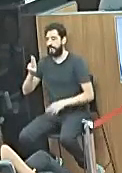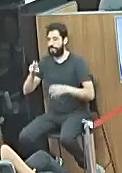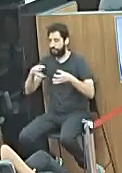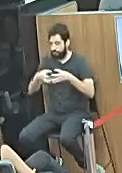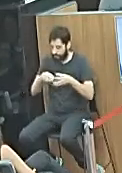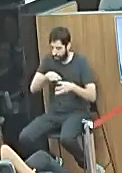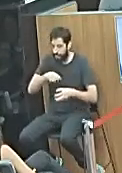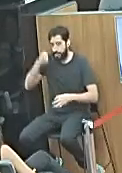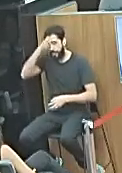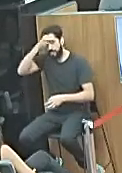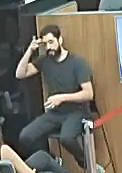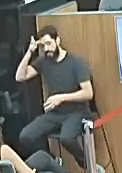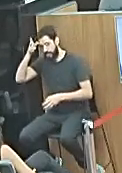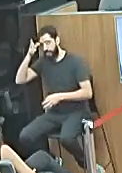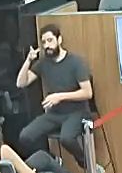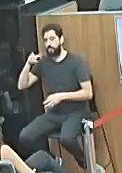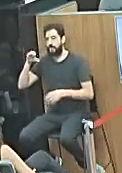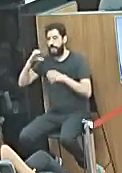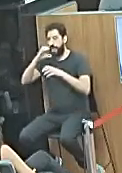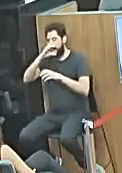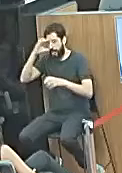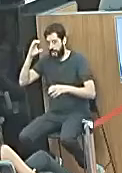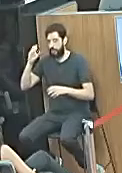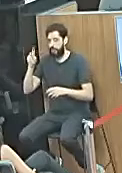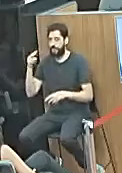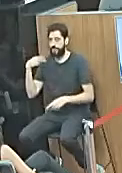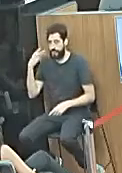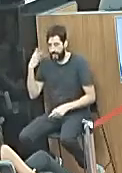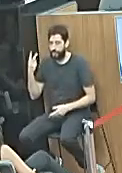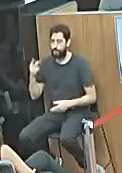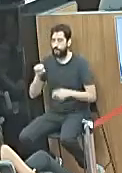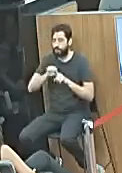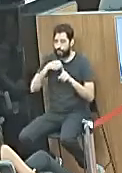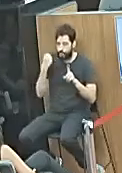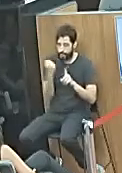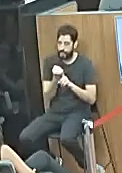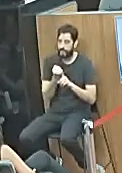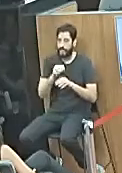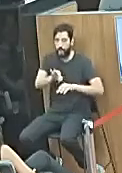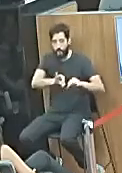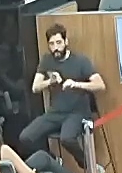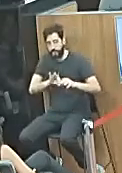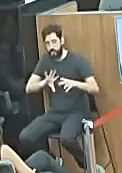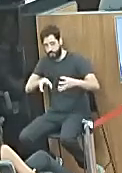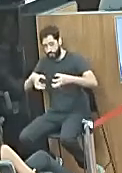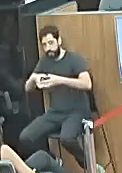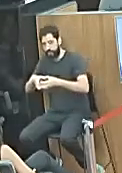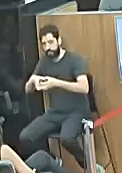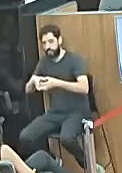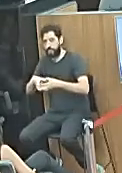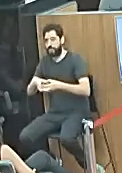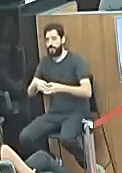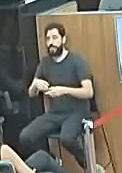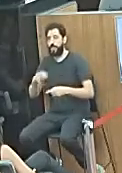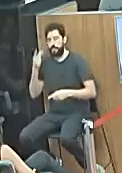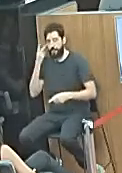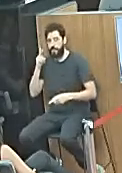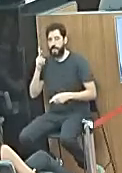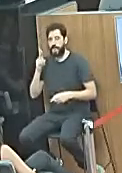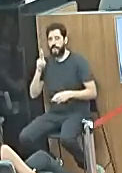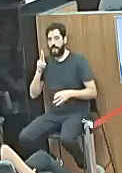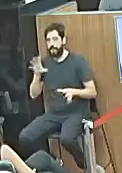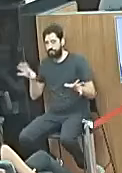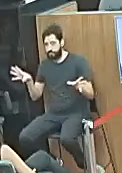prefeituras e câmaras de vereadores e sociedade civil organizada com vista a sistematizar